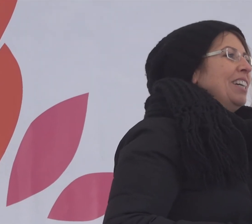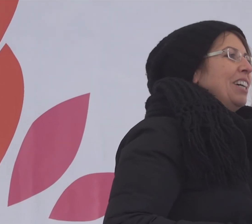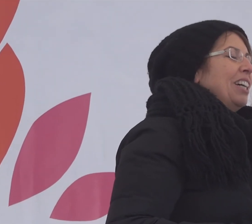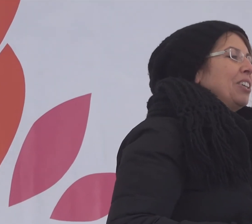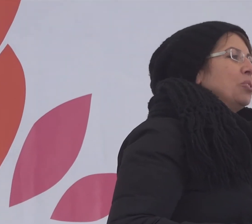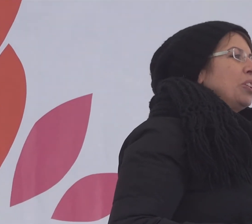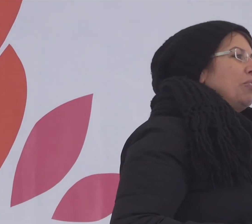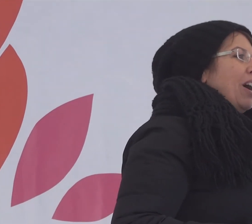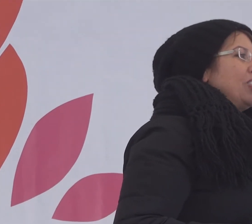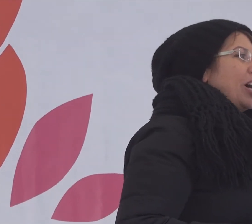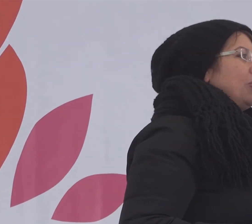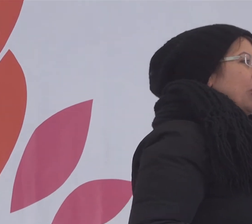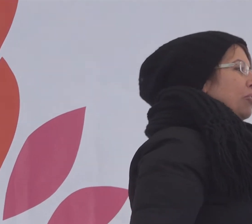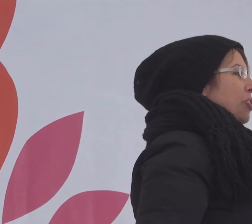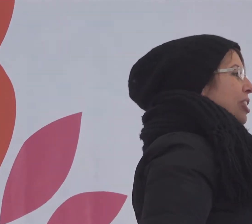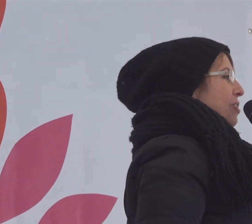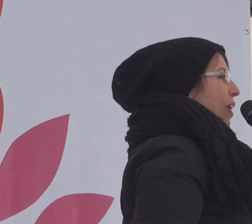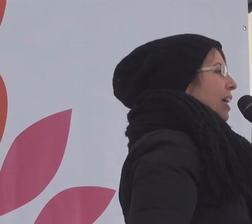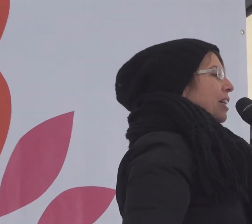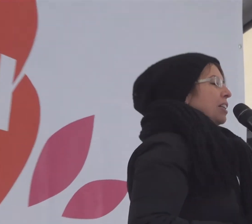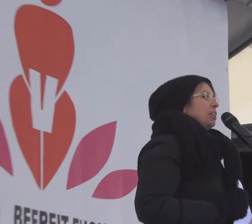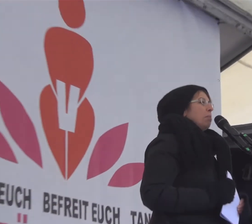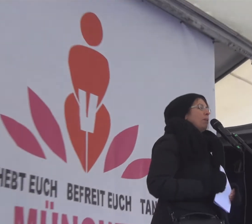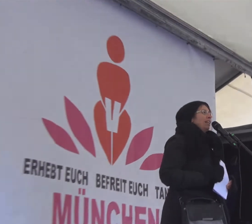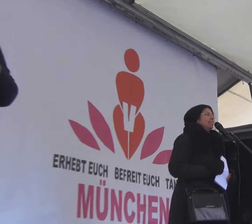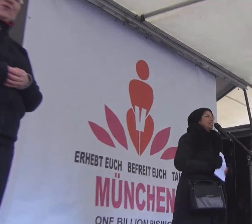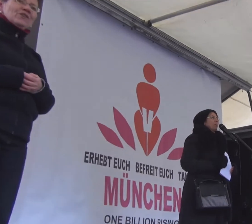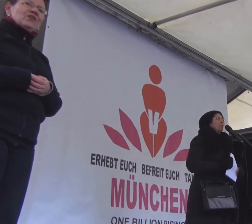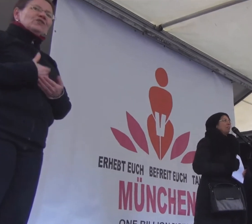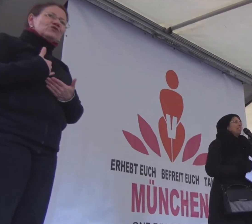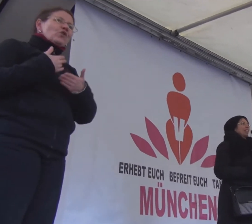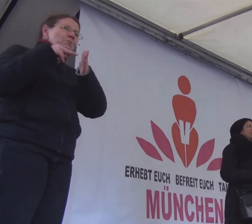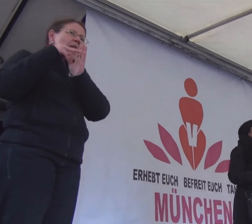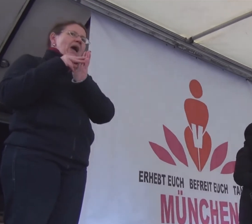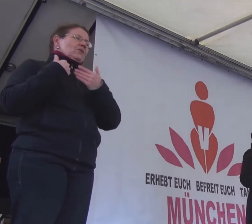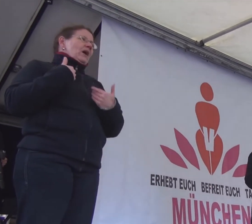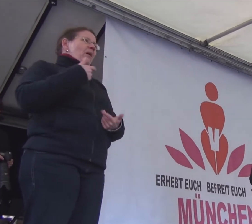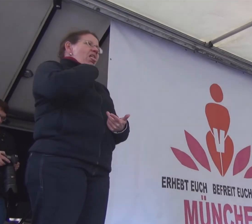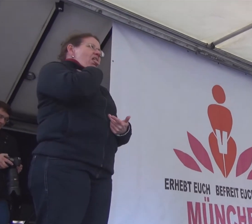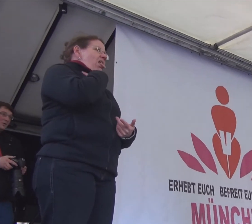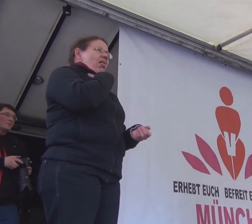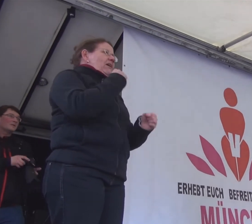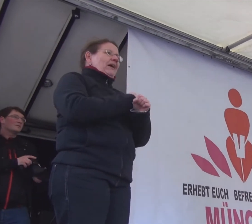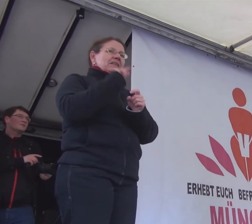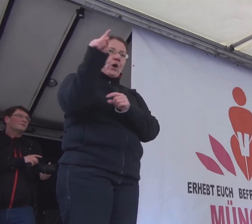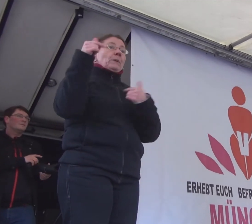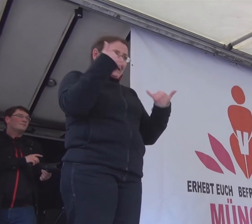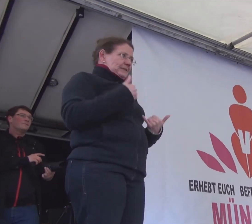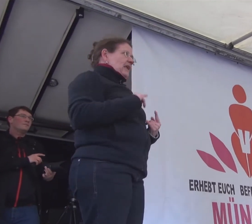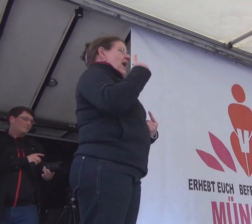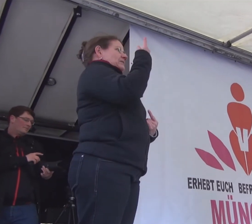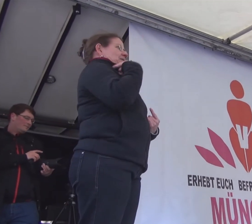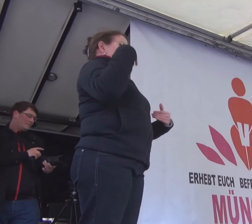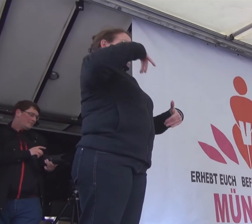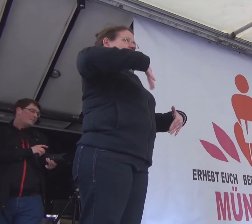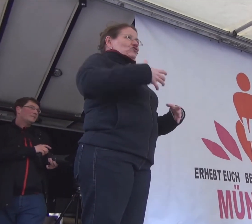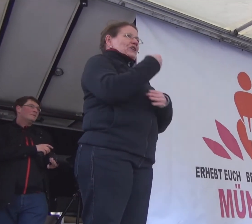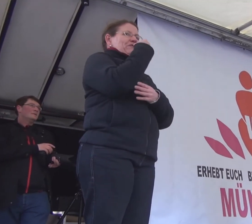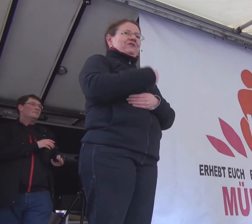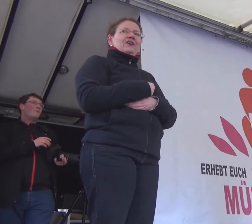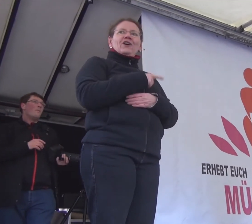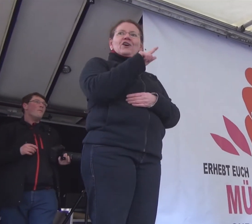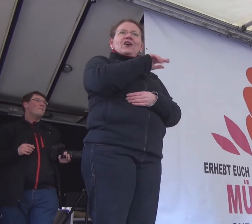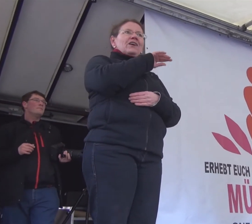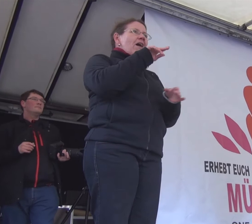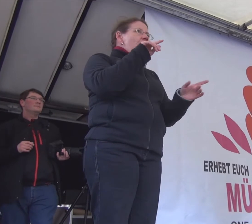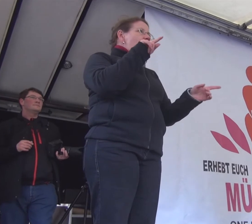viele gute Veranstaltungen für das Feier geplant ist. Aber wie gesagt, ich bin zum ersten Mal dabei. Ich bin auch sehr, sehr begeistert,